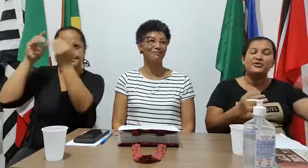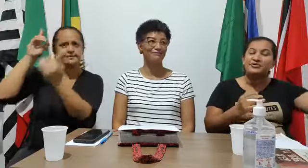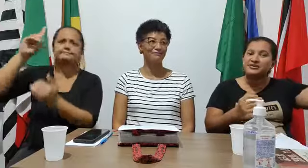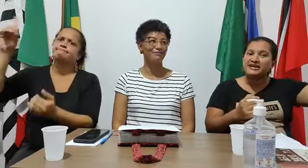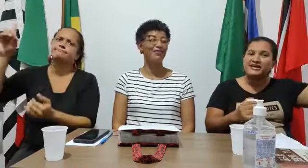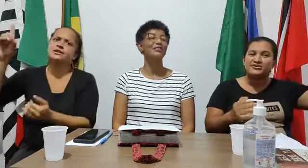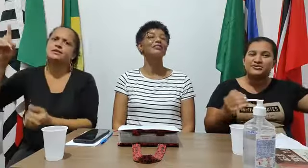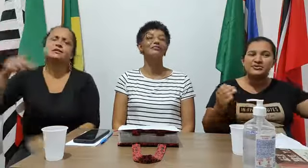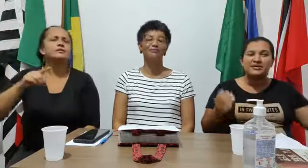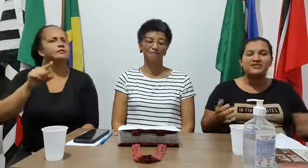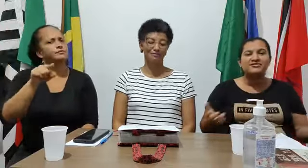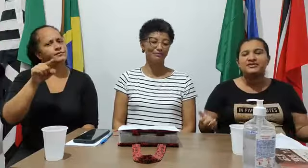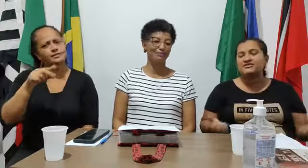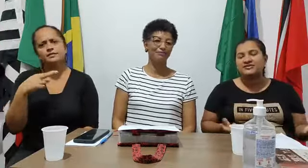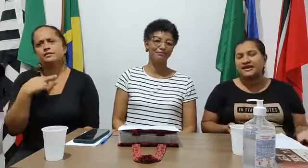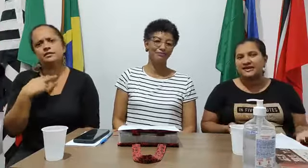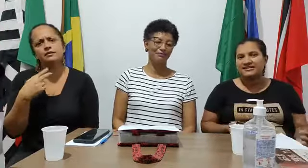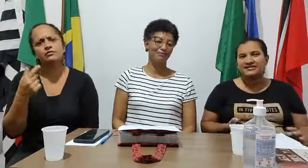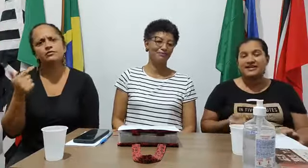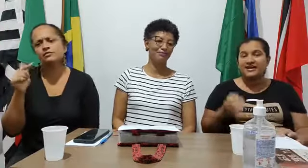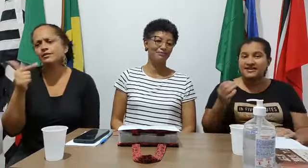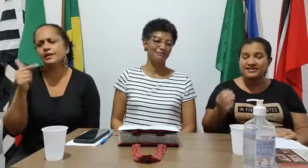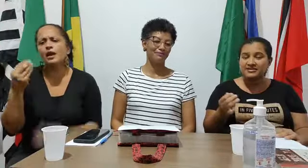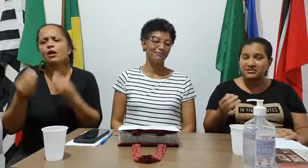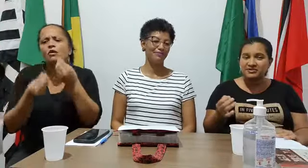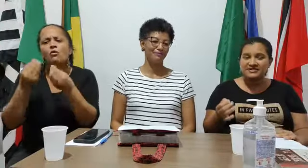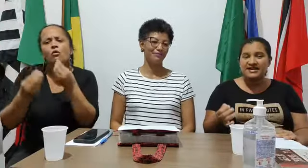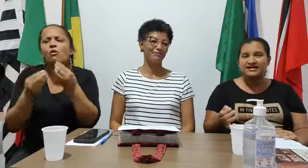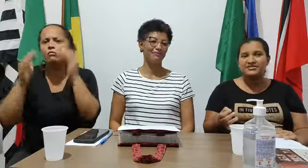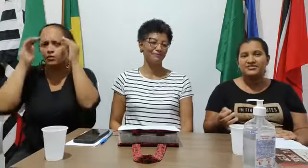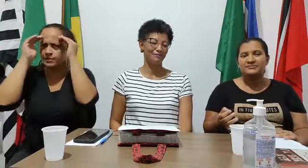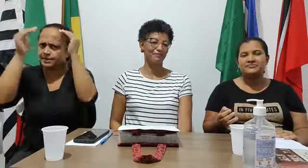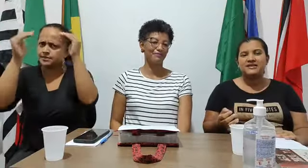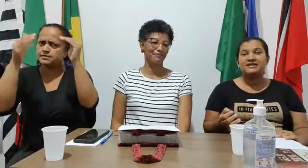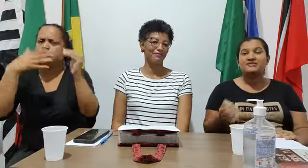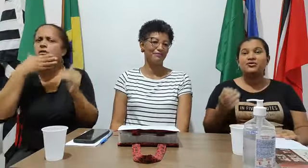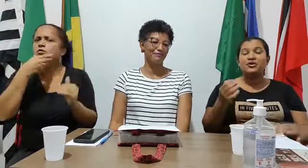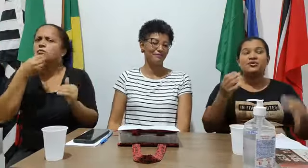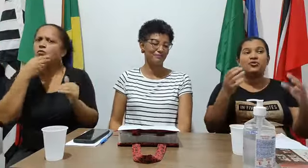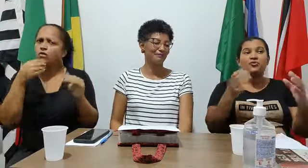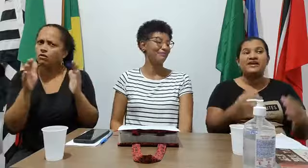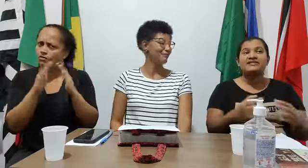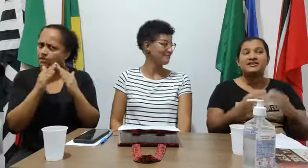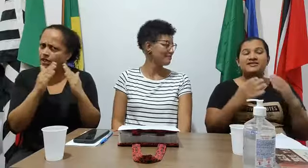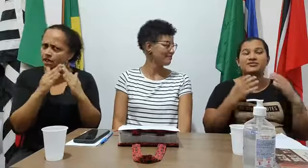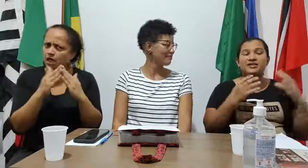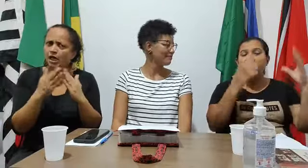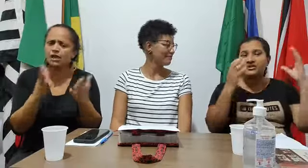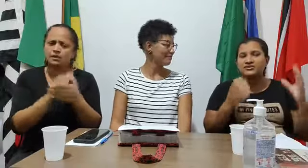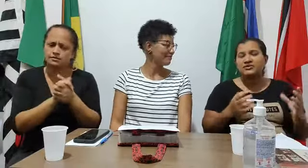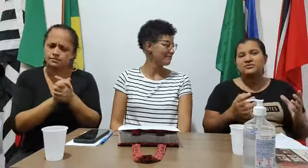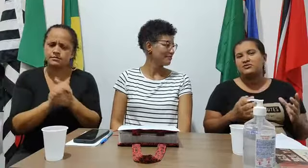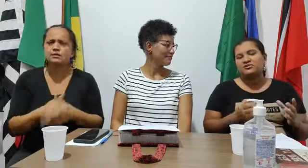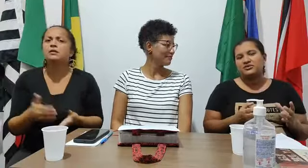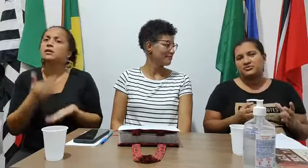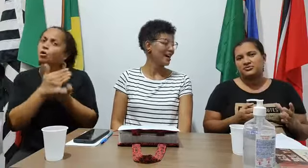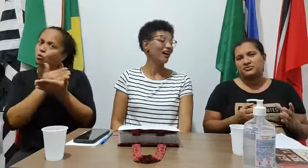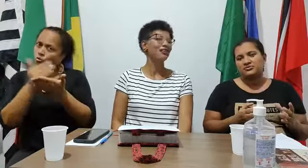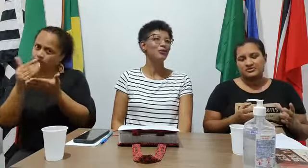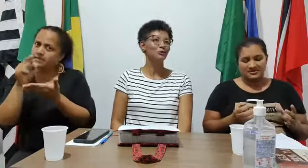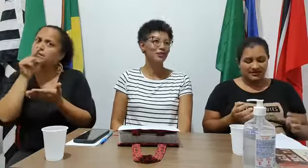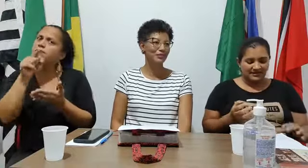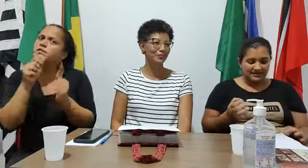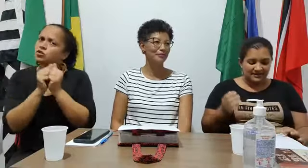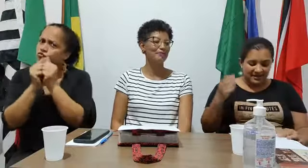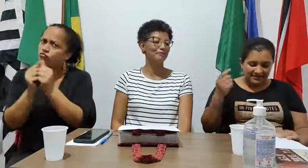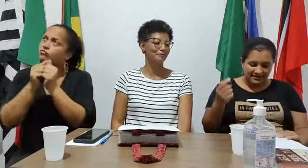à autoridade do teu marido dentro do lar. Essa é uma verdade, né? Então, começa ali no teu relacionamento com Deus.